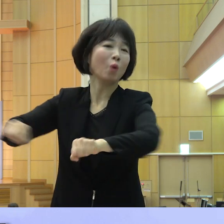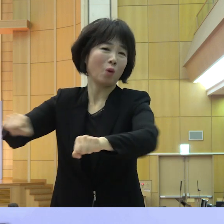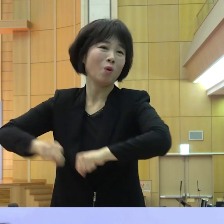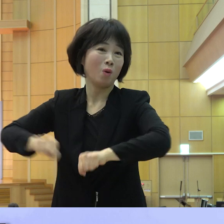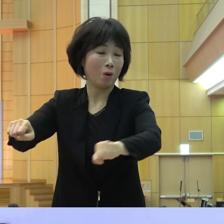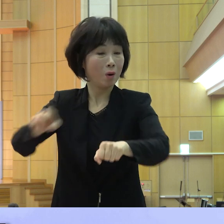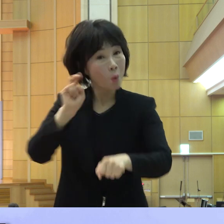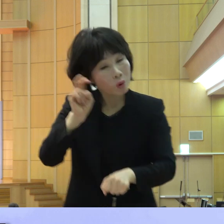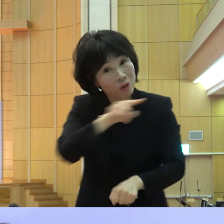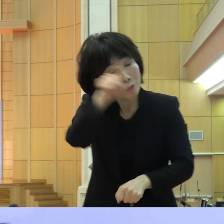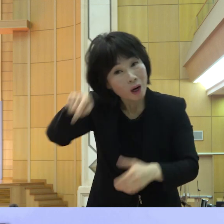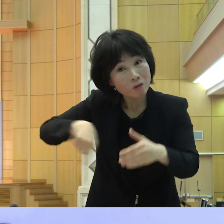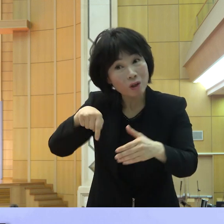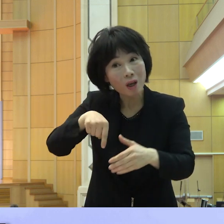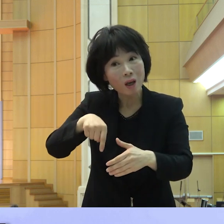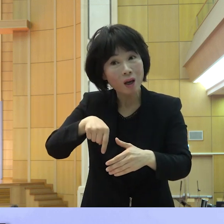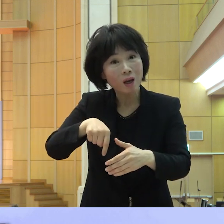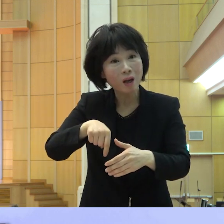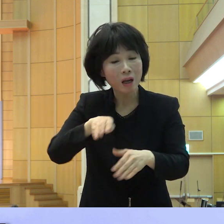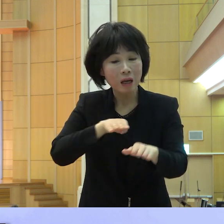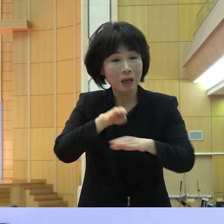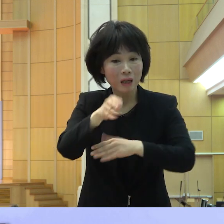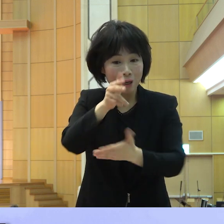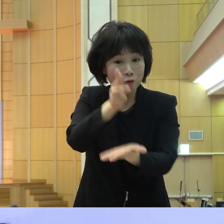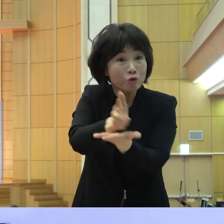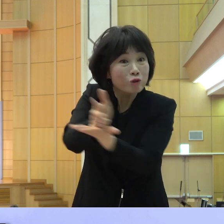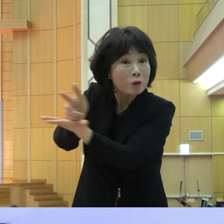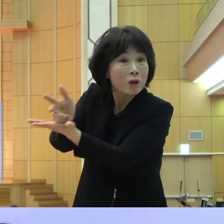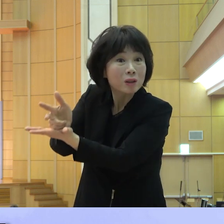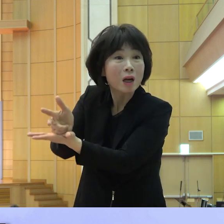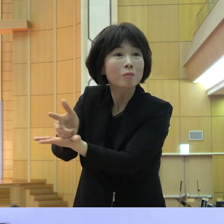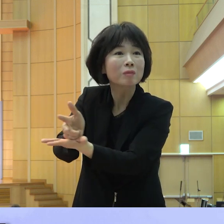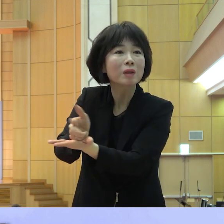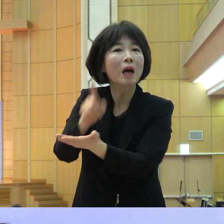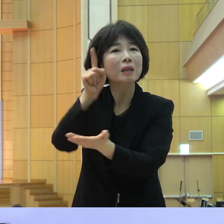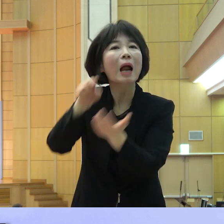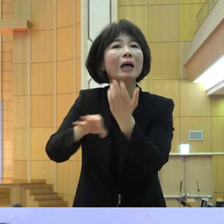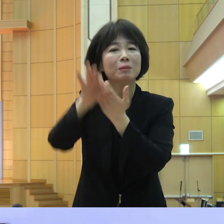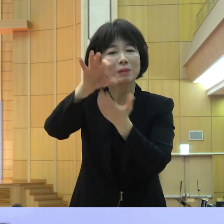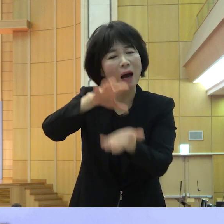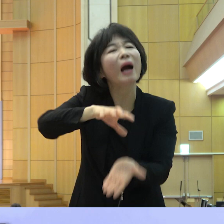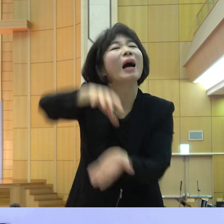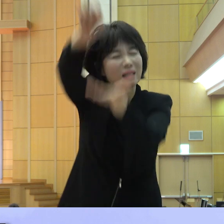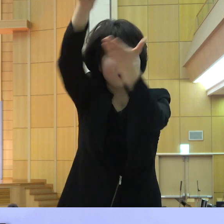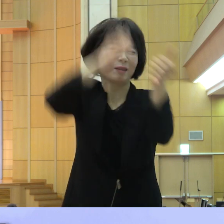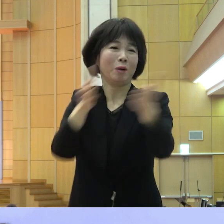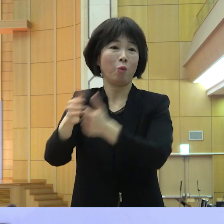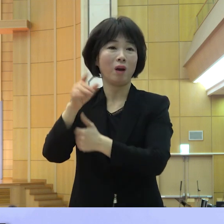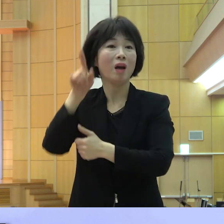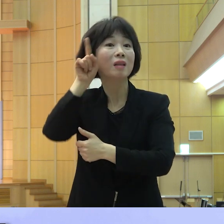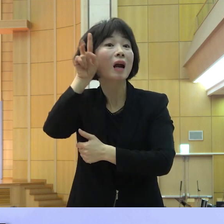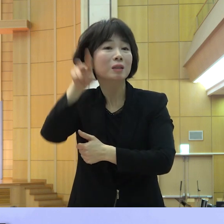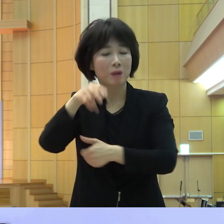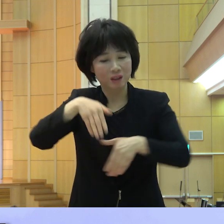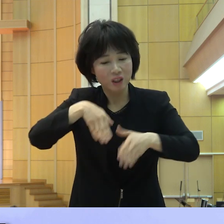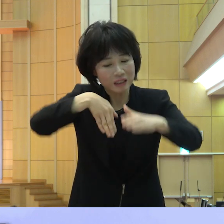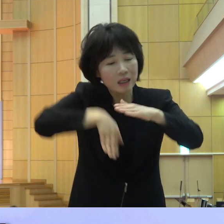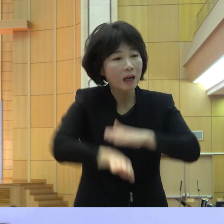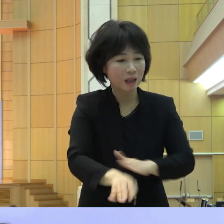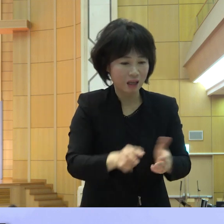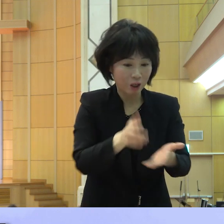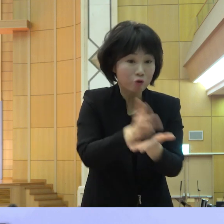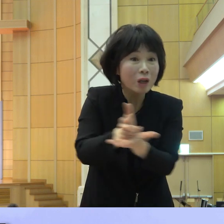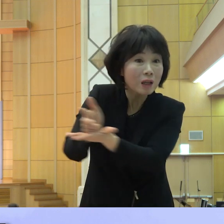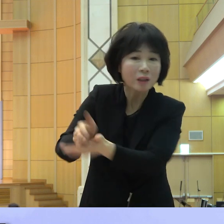자동차들 혹시 되신 분들은 그 청소를 해야 되기 때문에 내일 아침 7시부터 12시까지입니다. 그 사이에는 다른